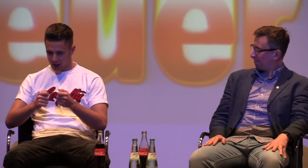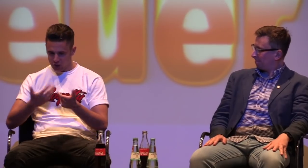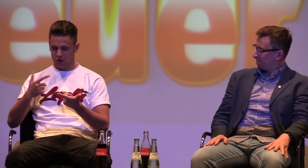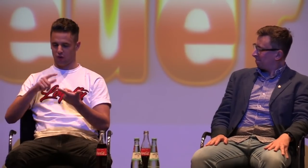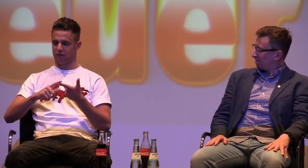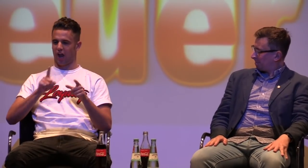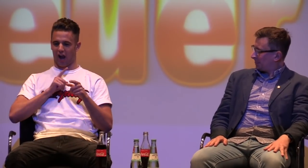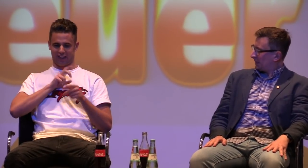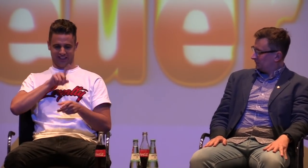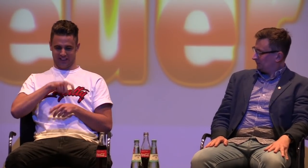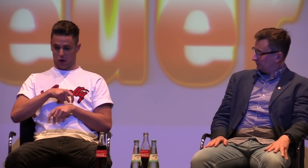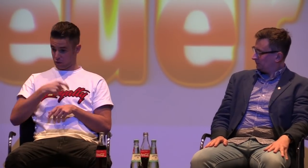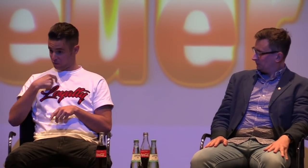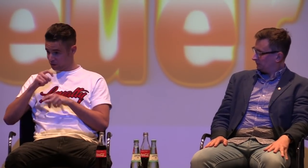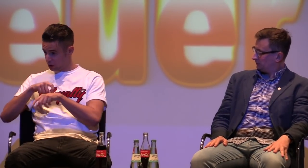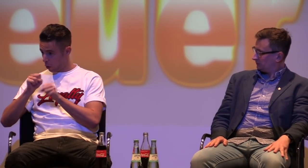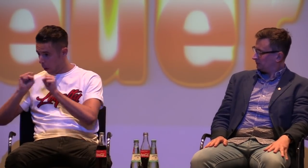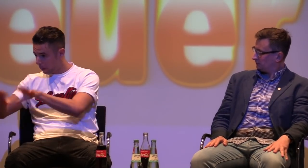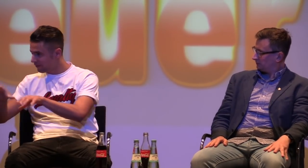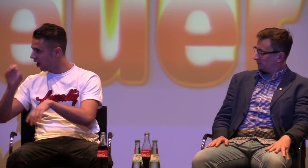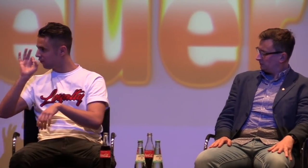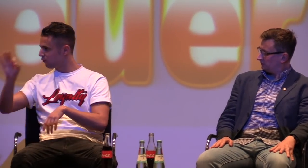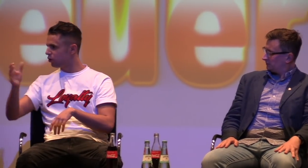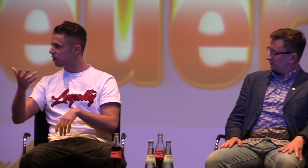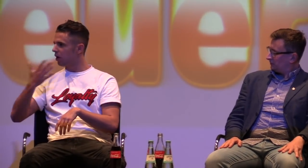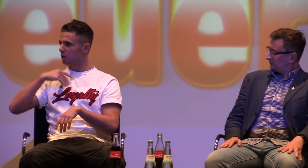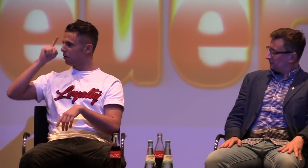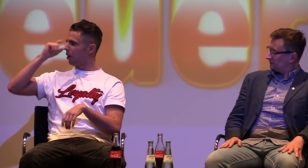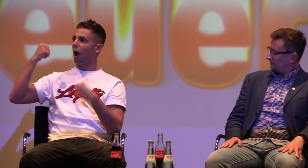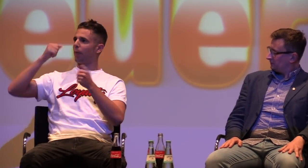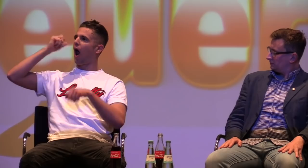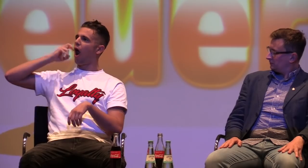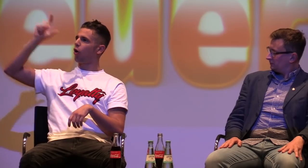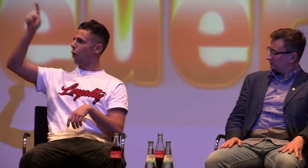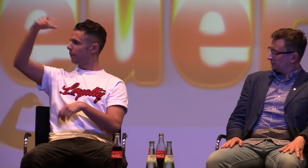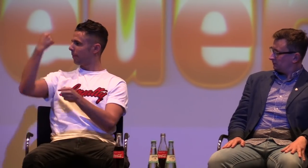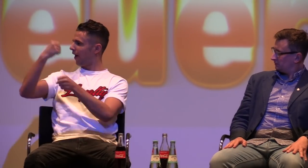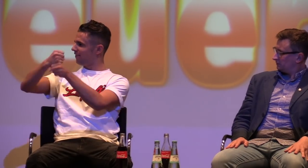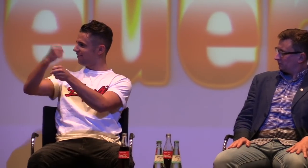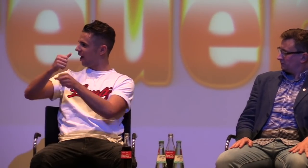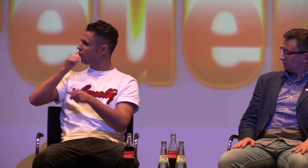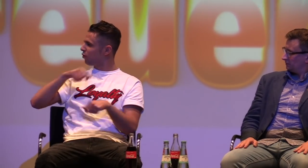Jugendliche spielen viel PlayStation zum Beispiel, wollen nicht ihre eigene Zeit